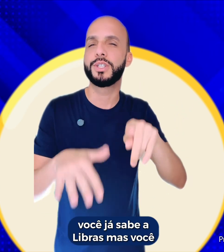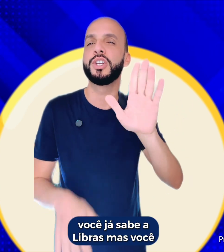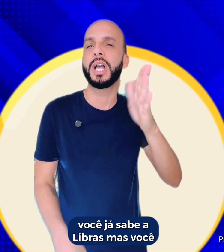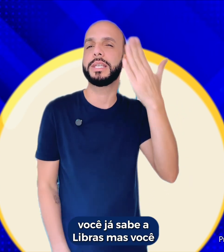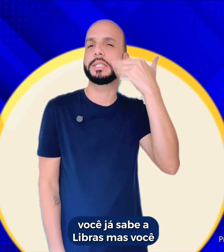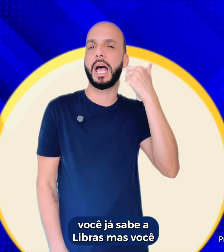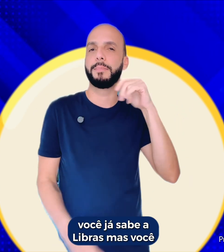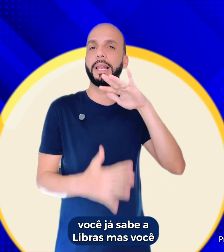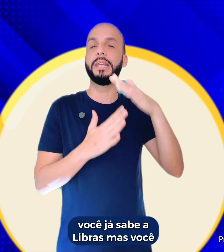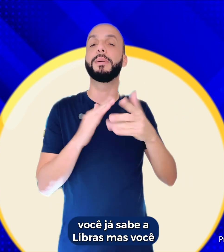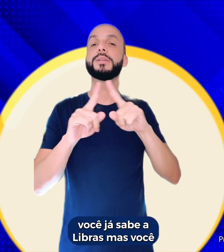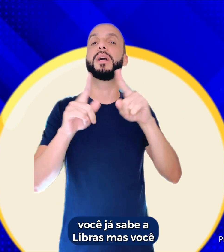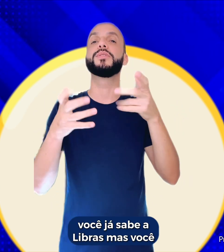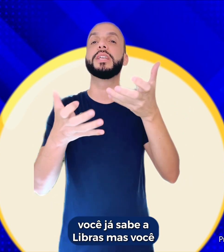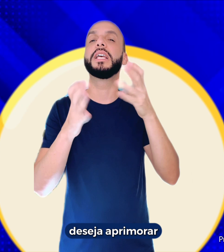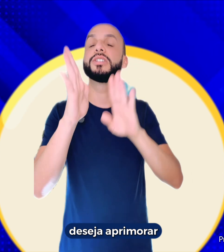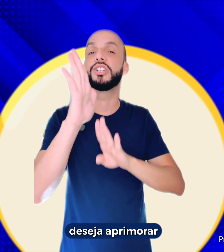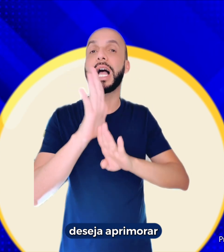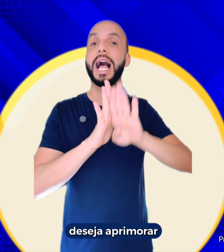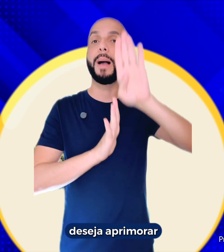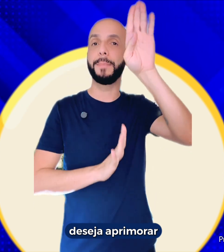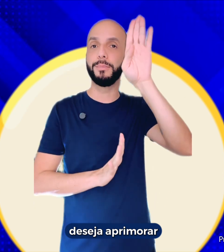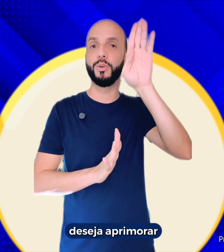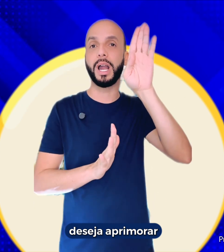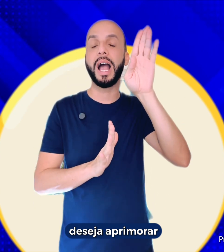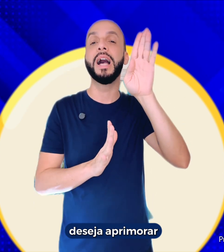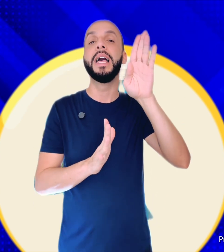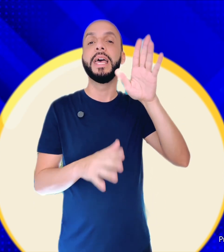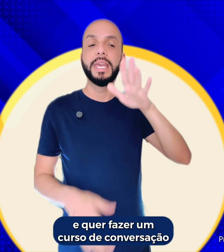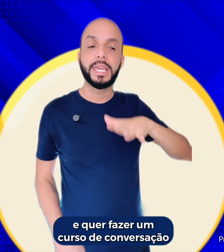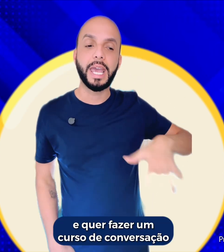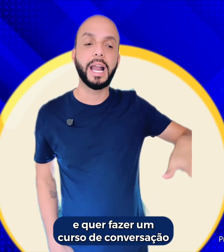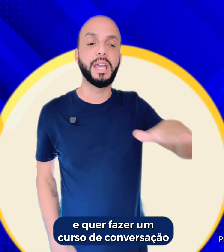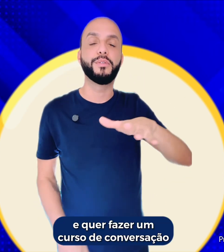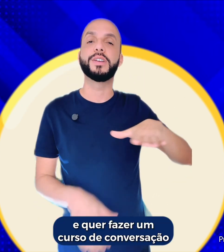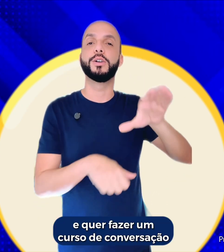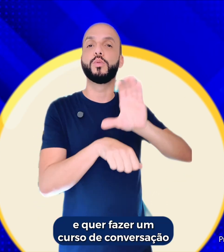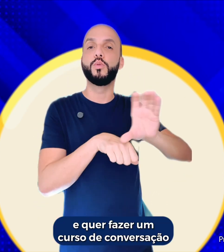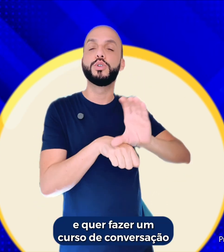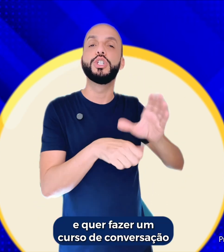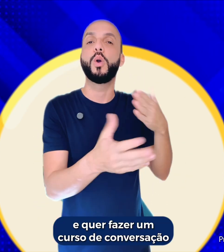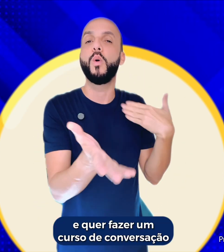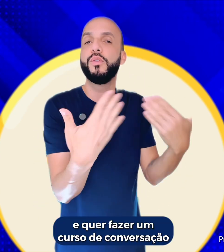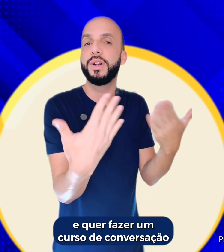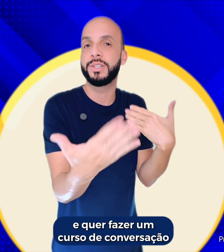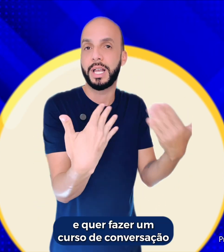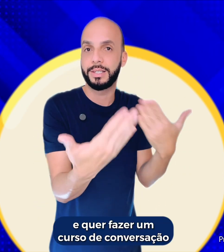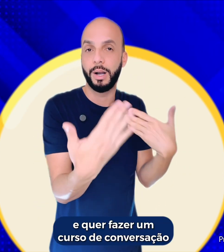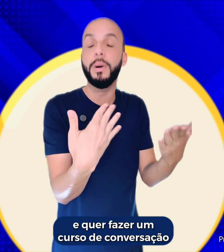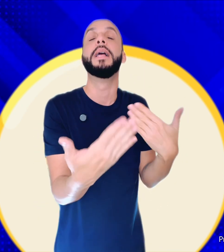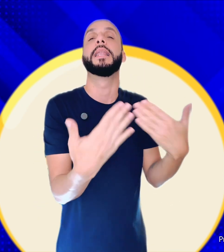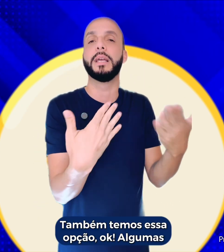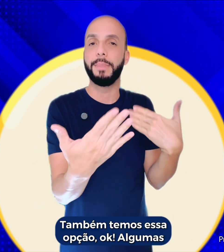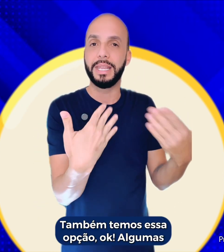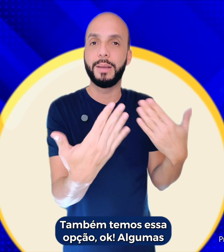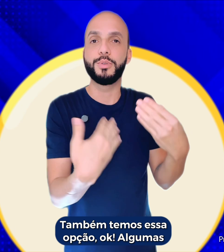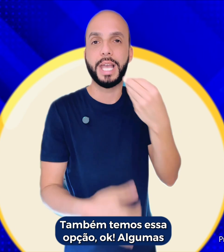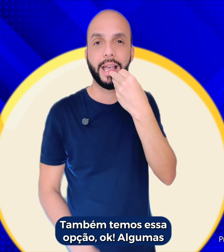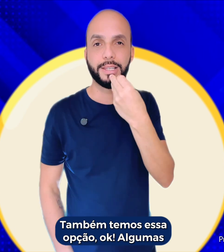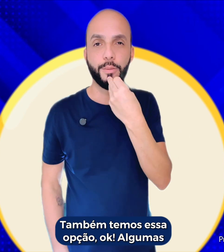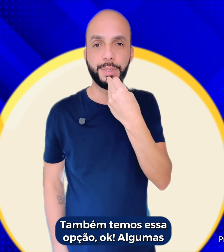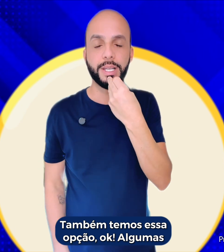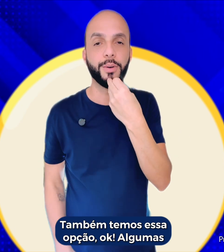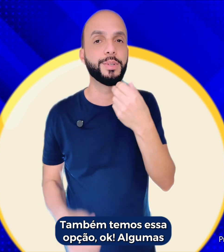talvez você já saiba a Libras, mas você deseja aprimorar e quer aí fazer um curso de conversação, também